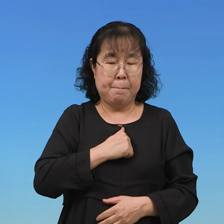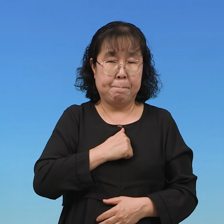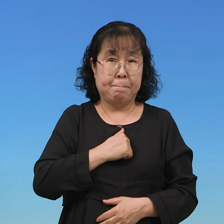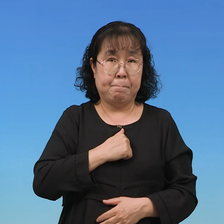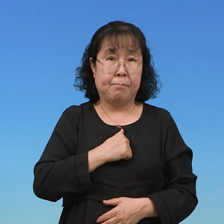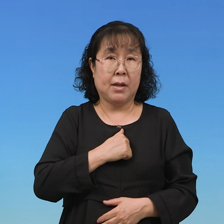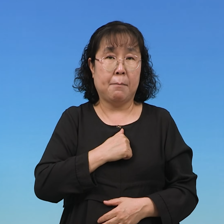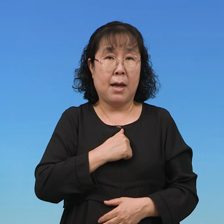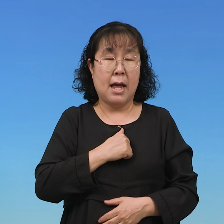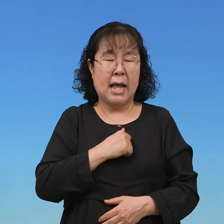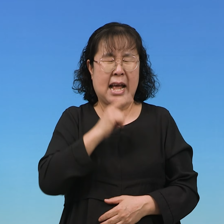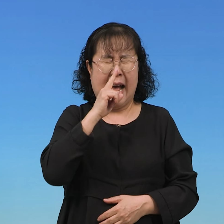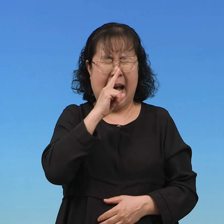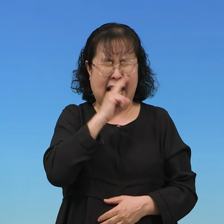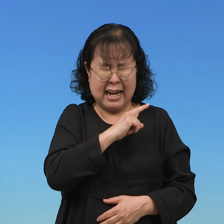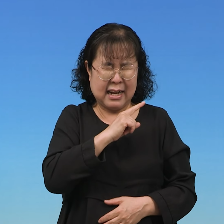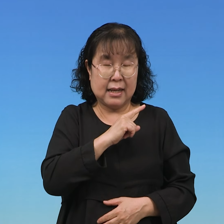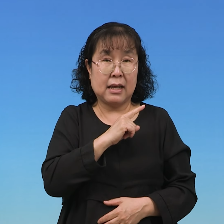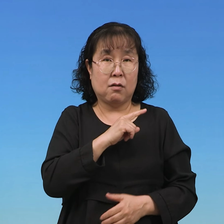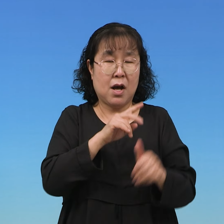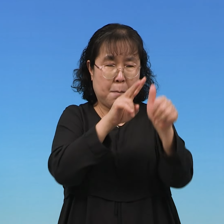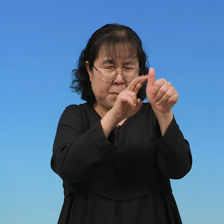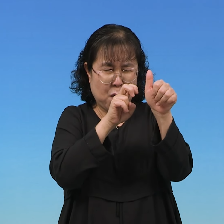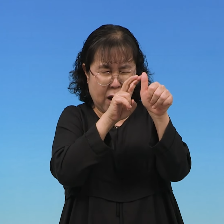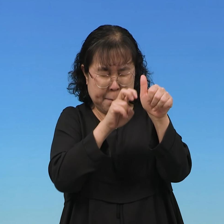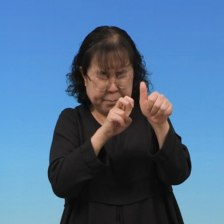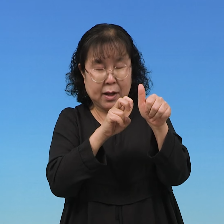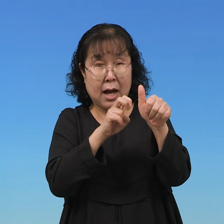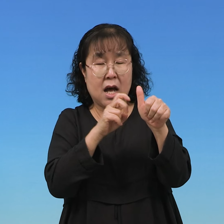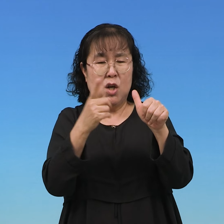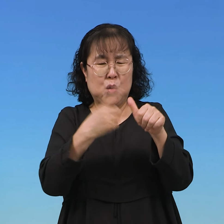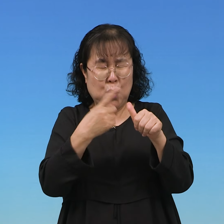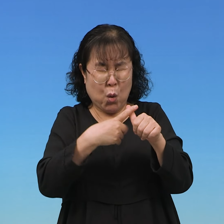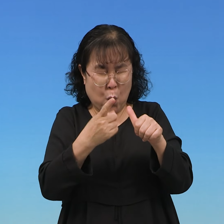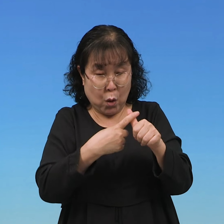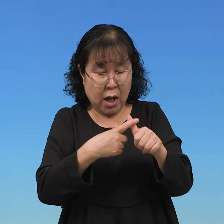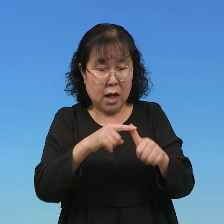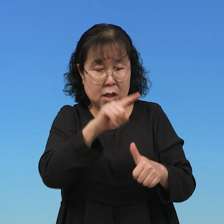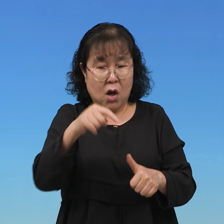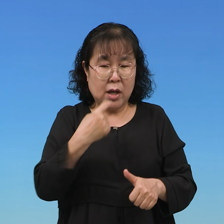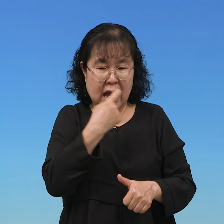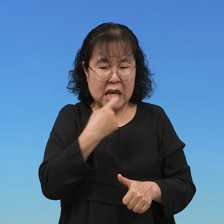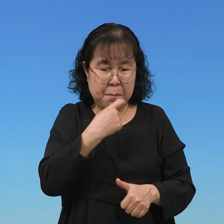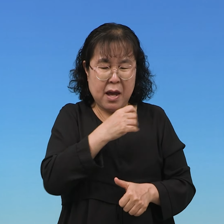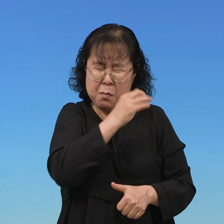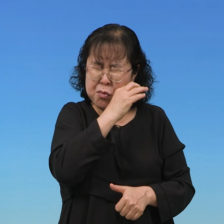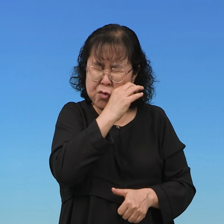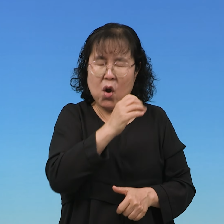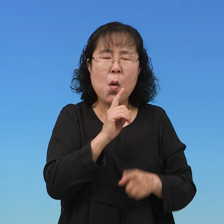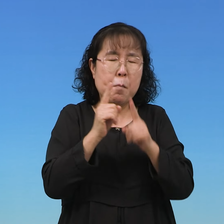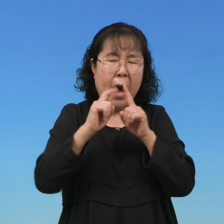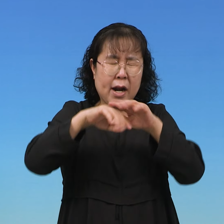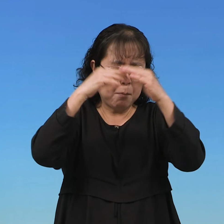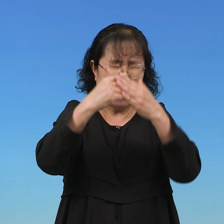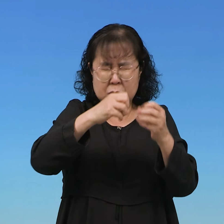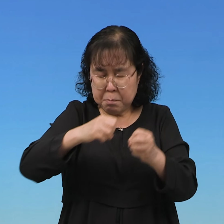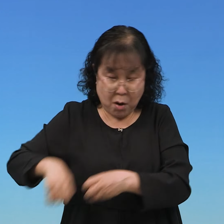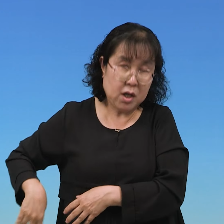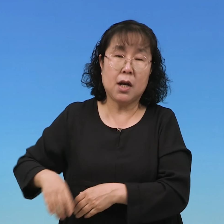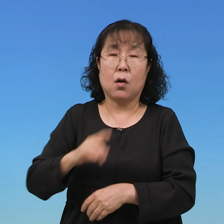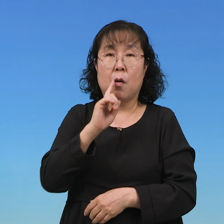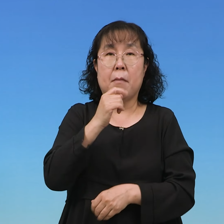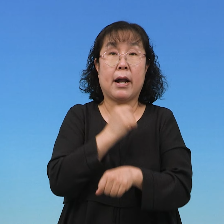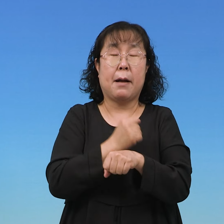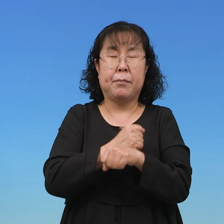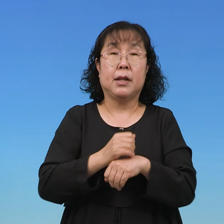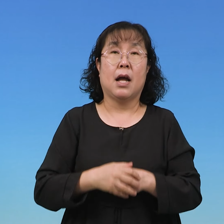분함과 노여움과 악의와 비방과 너희 입에 부끄러운 말이라. 뭘 강조하는지 아시겠죠? 여러분, 우리